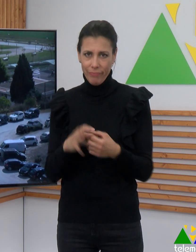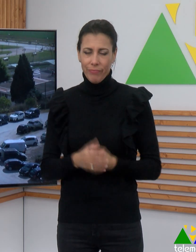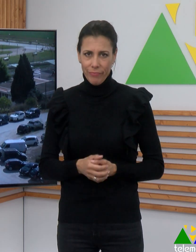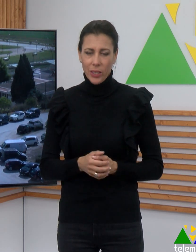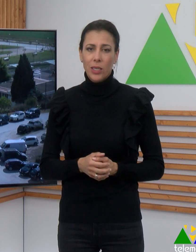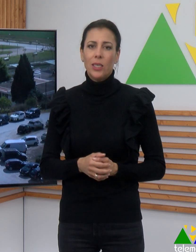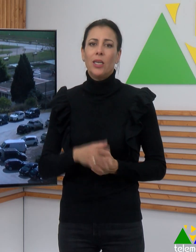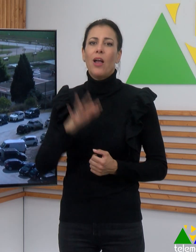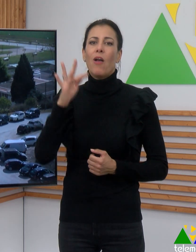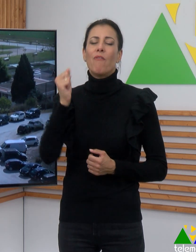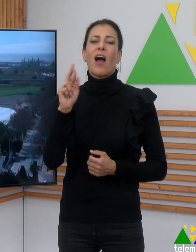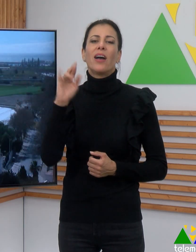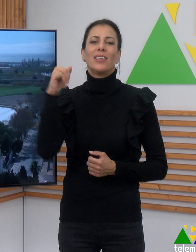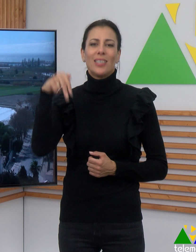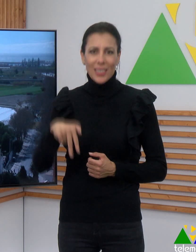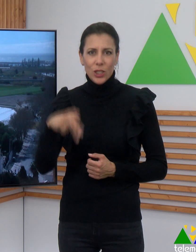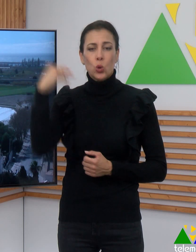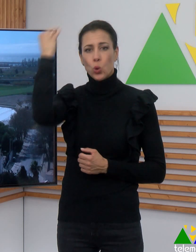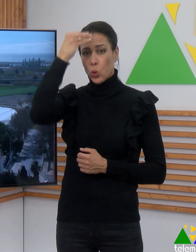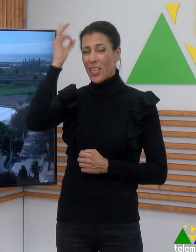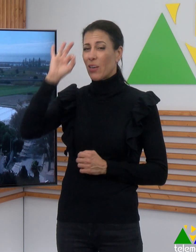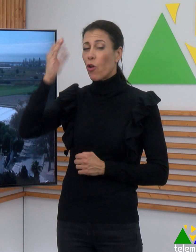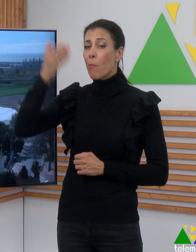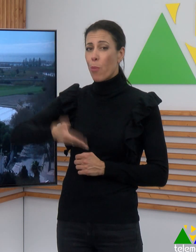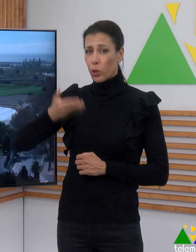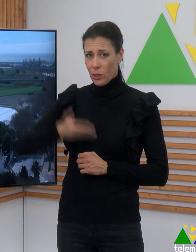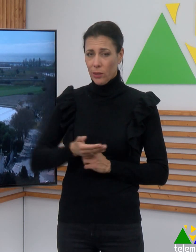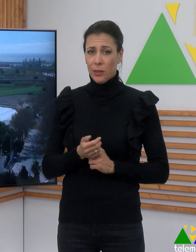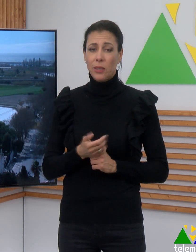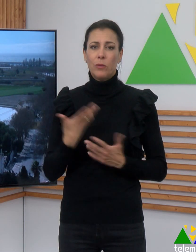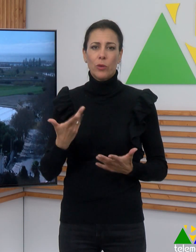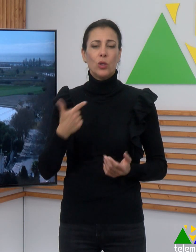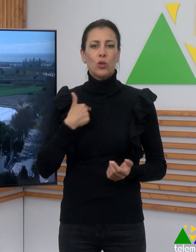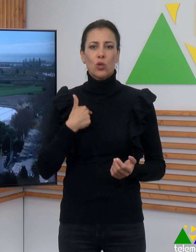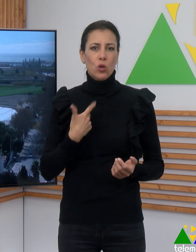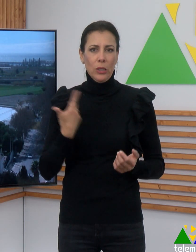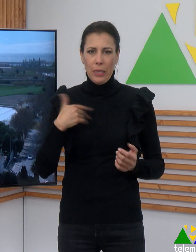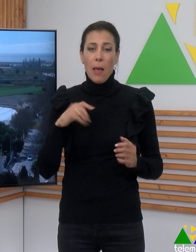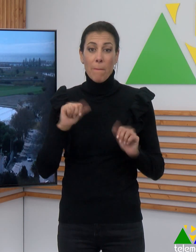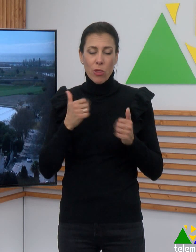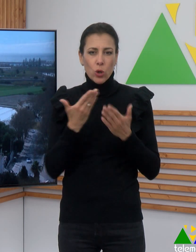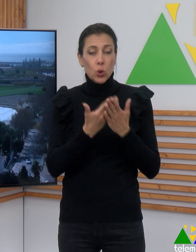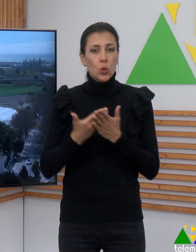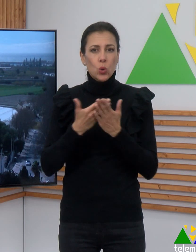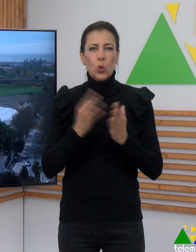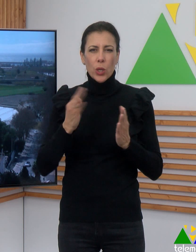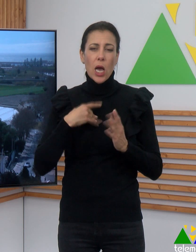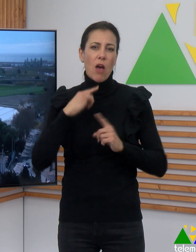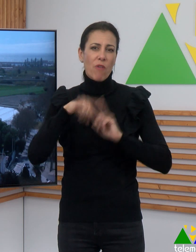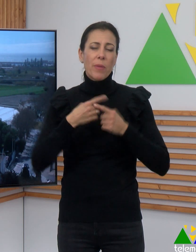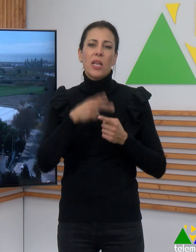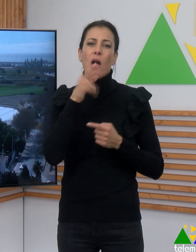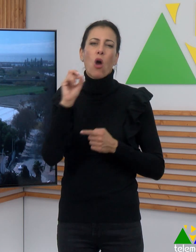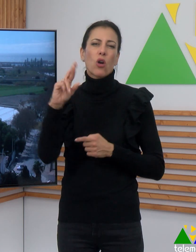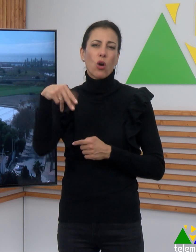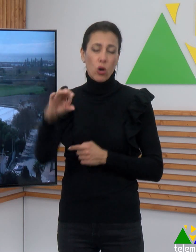El Fadín Sultán, y que tan importante fue. Yo últimamente que estoy trabajando sobre la familia Borno en Motril, los Ramírez